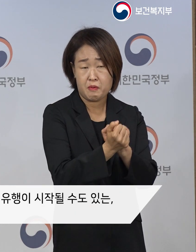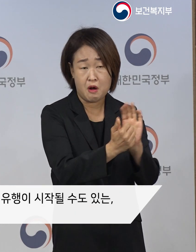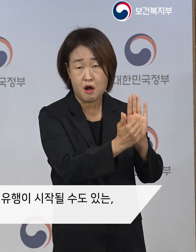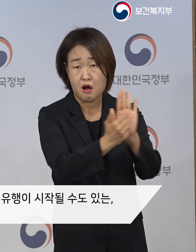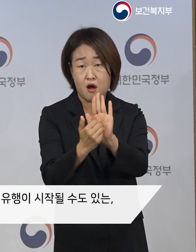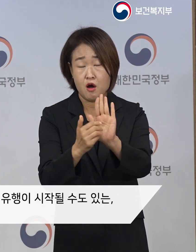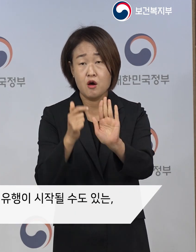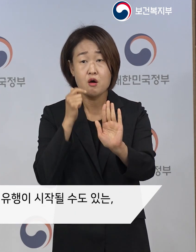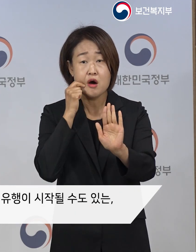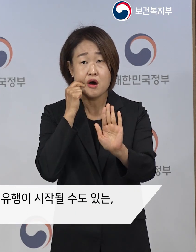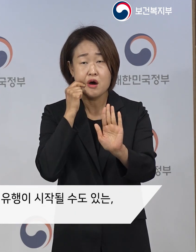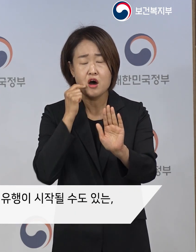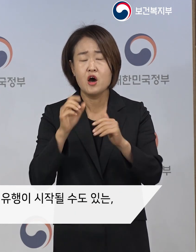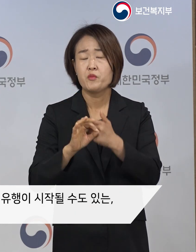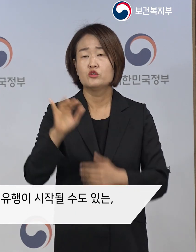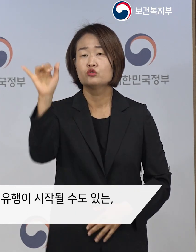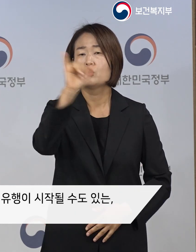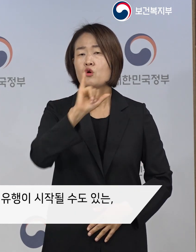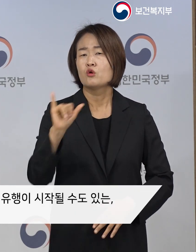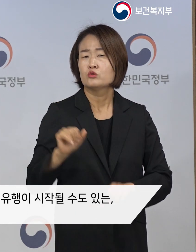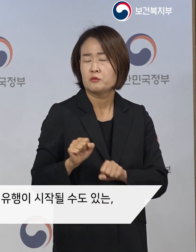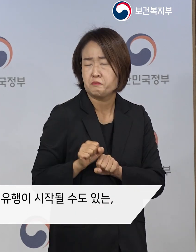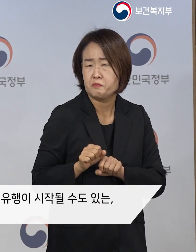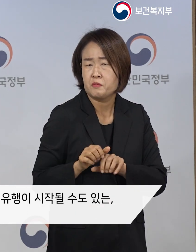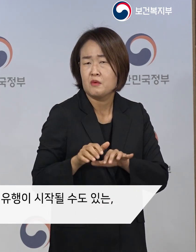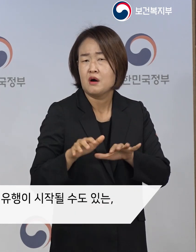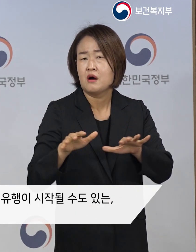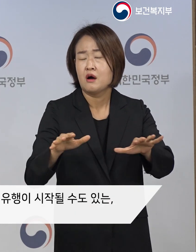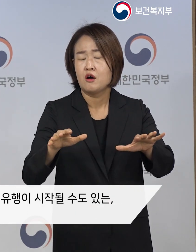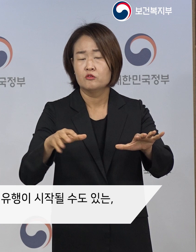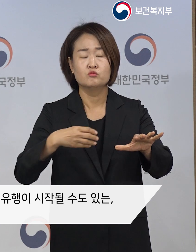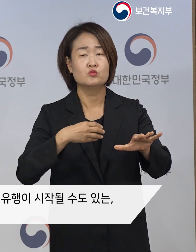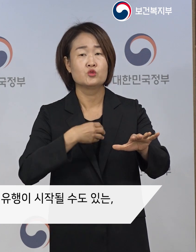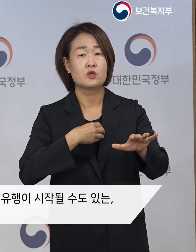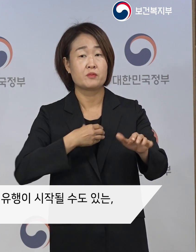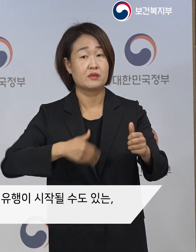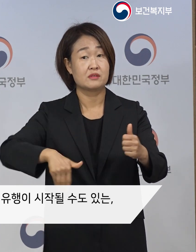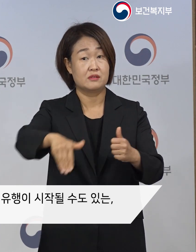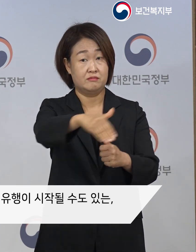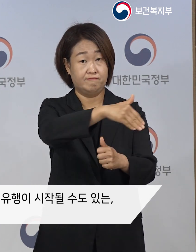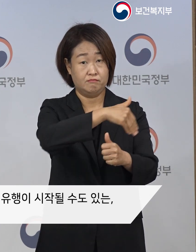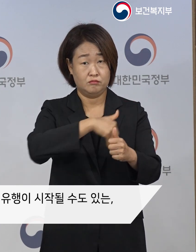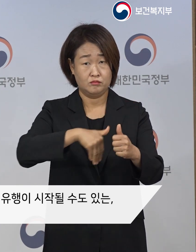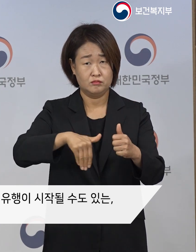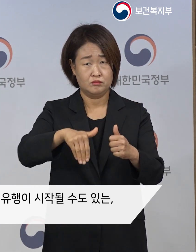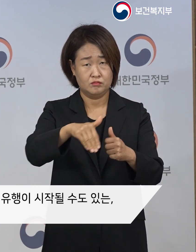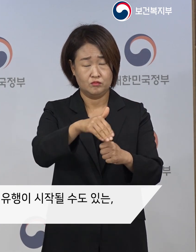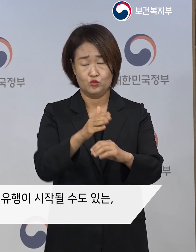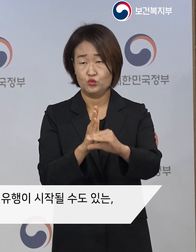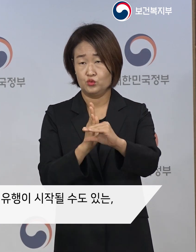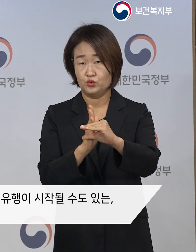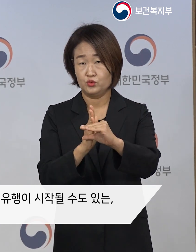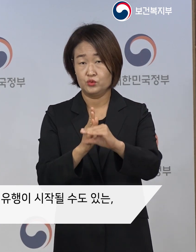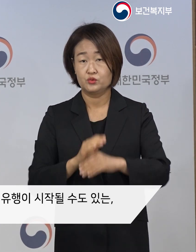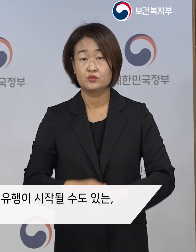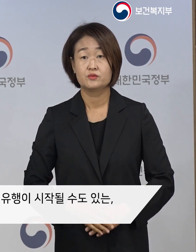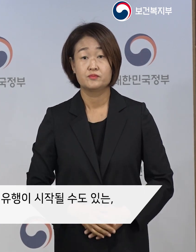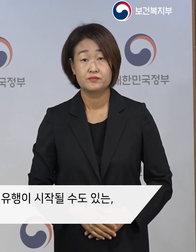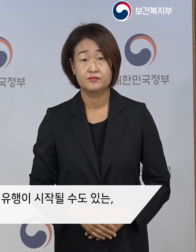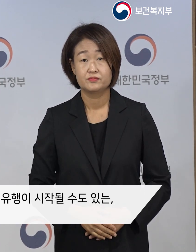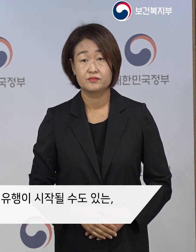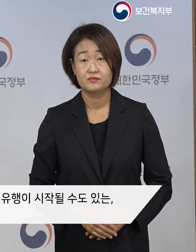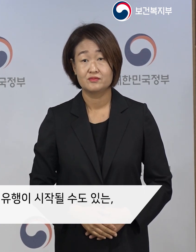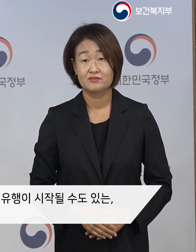지금 우리는 코로나19의 전국적인 대규모 유행이 시작될 수도 있는 매우 위태로운